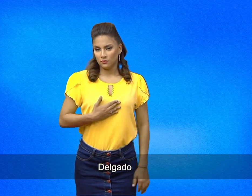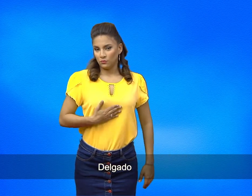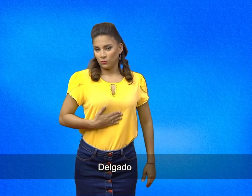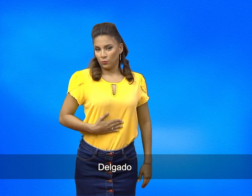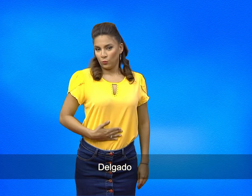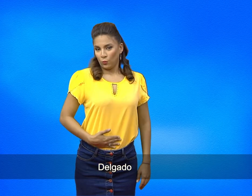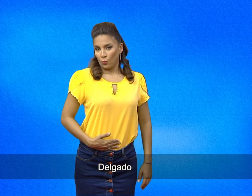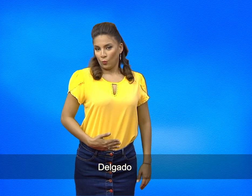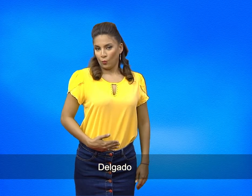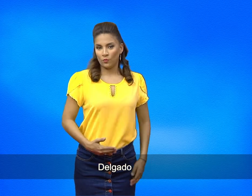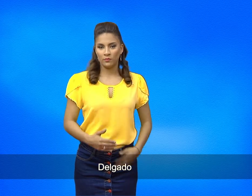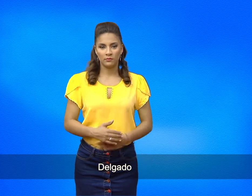delgado